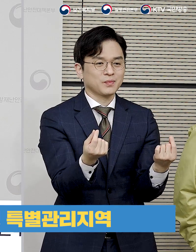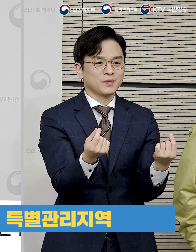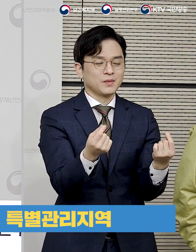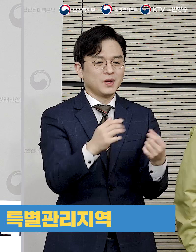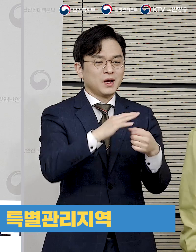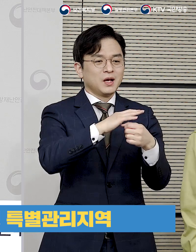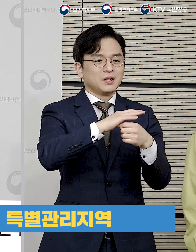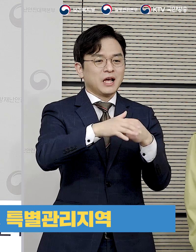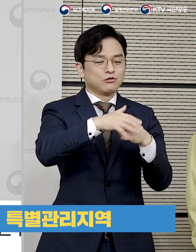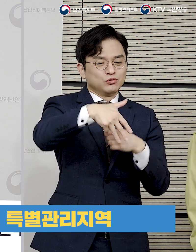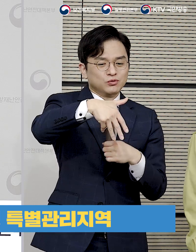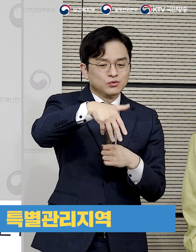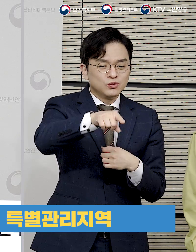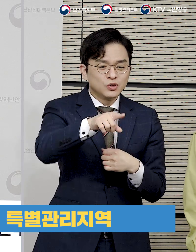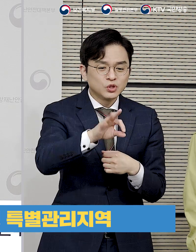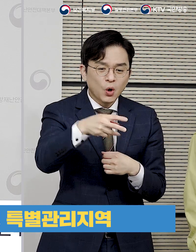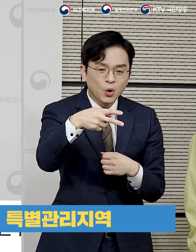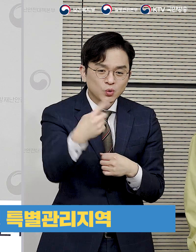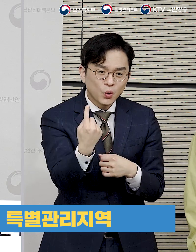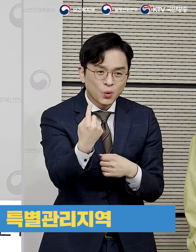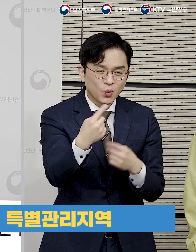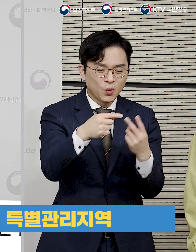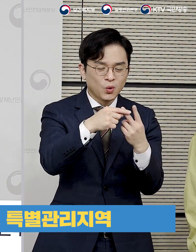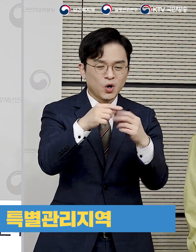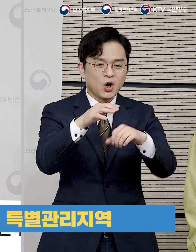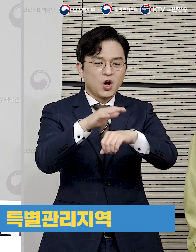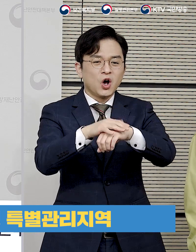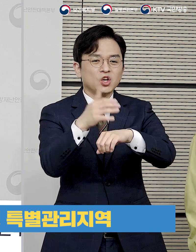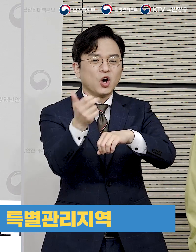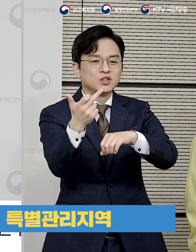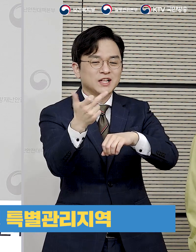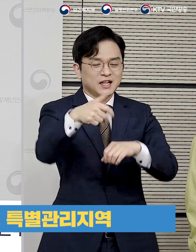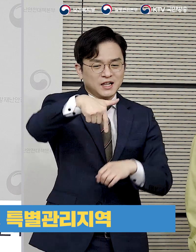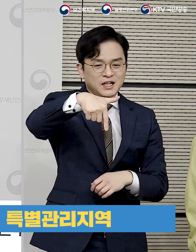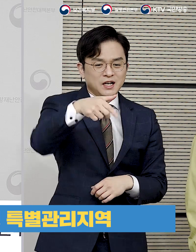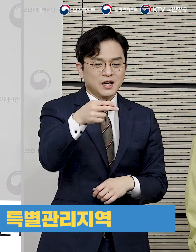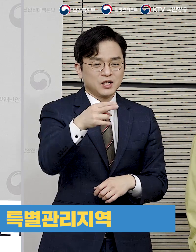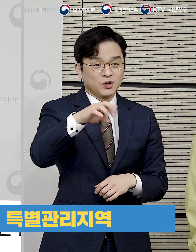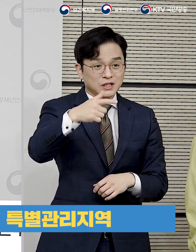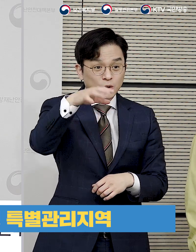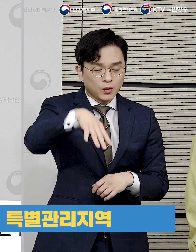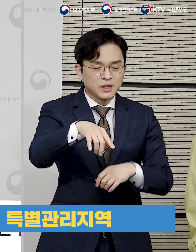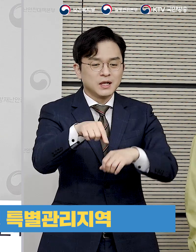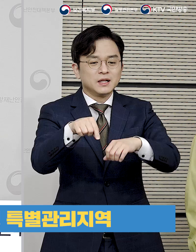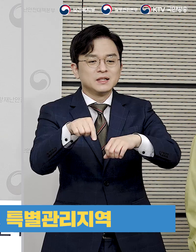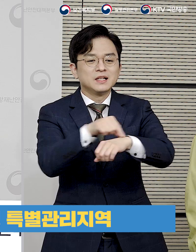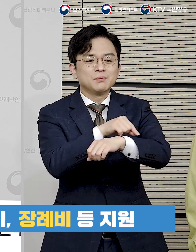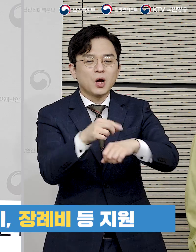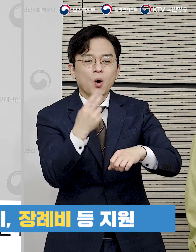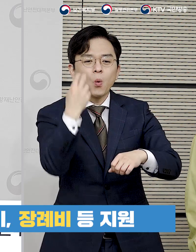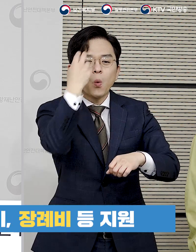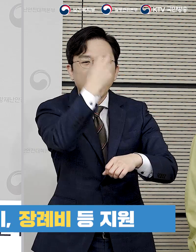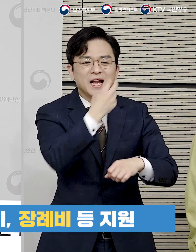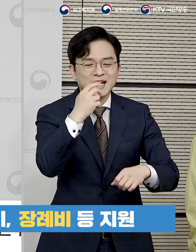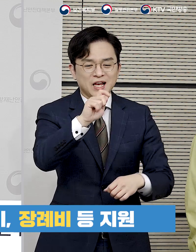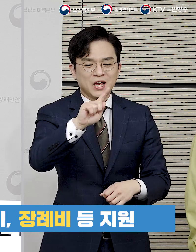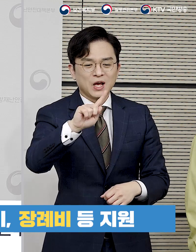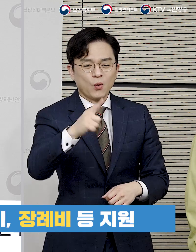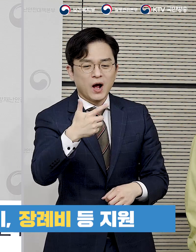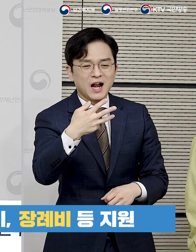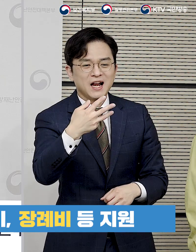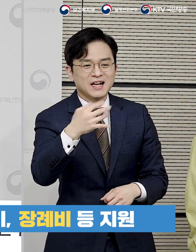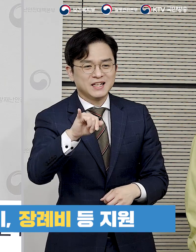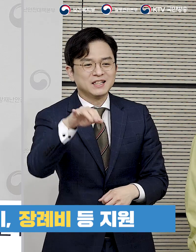이제 청도, 경상 같은 경우는 감염병 특별 관리 지역으로 일단 조치를 취하고 있고요. 감염병